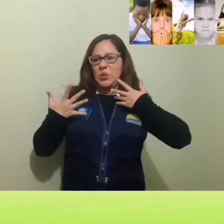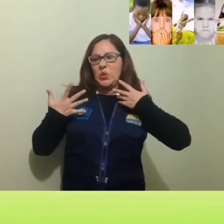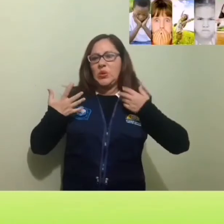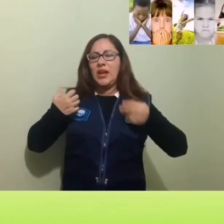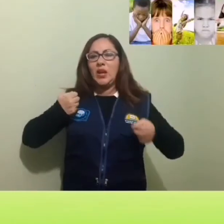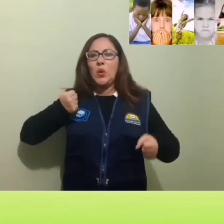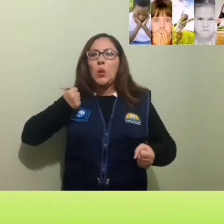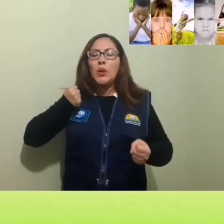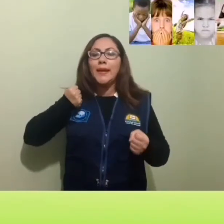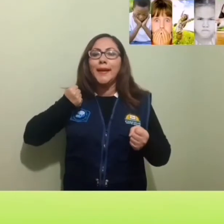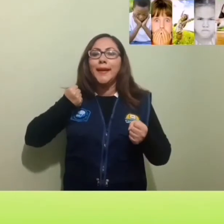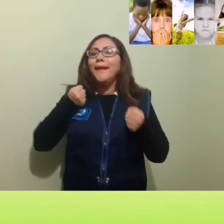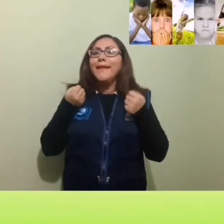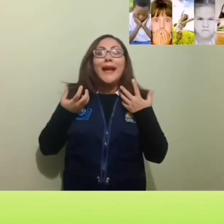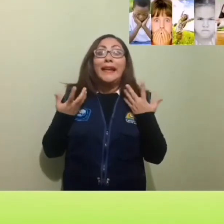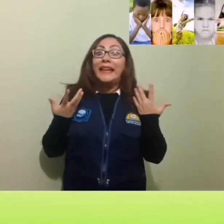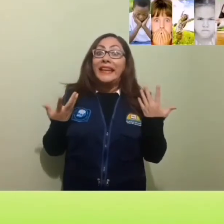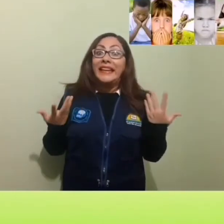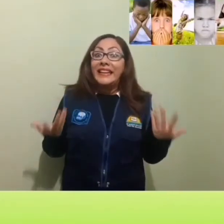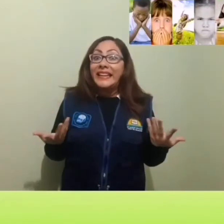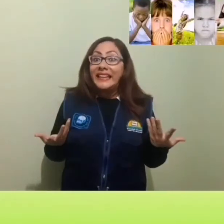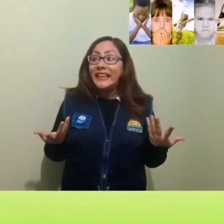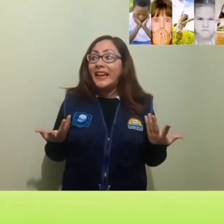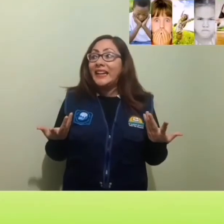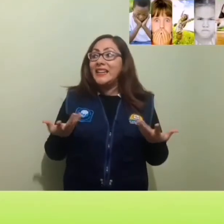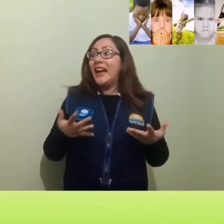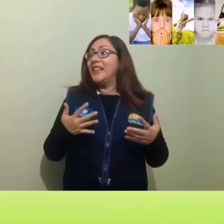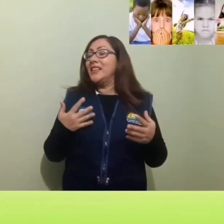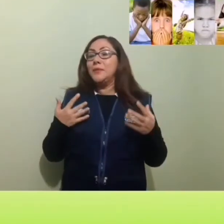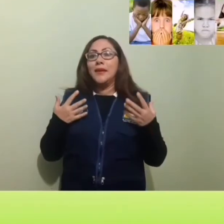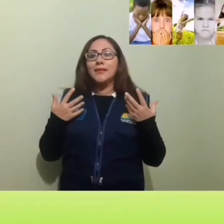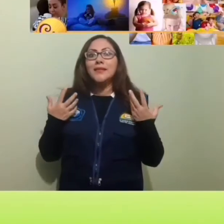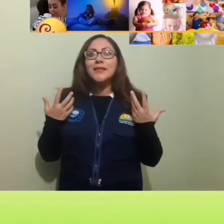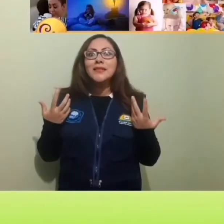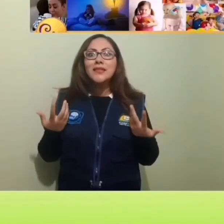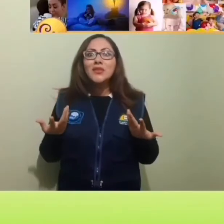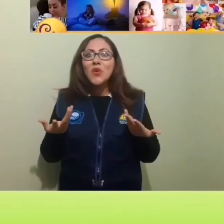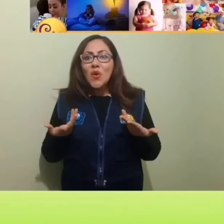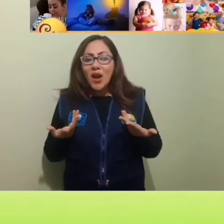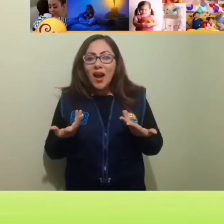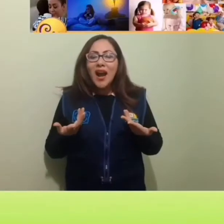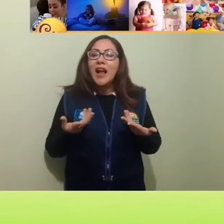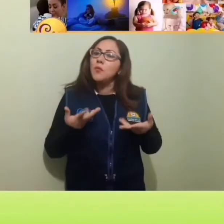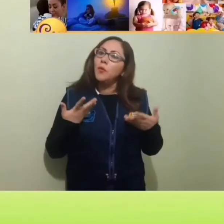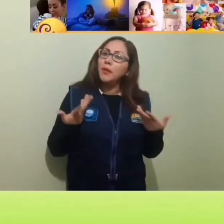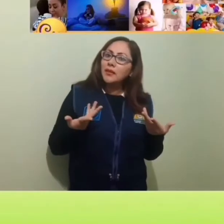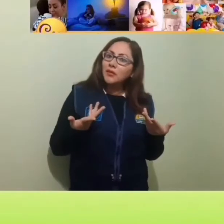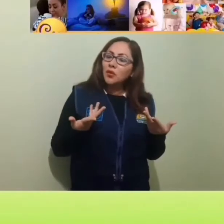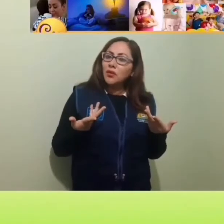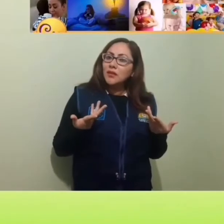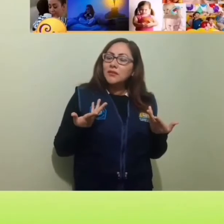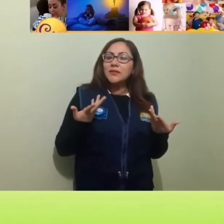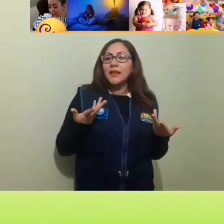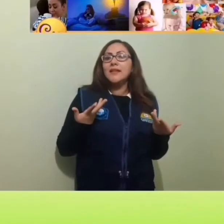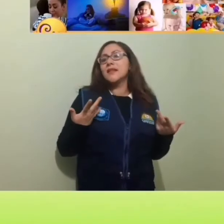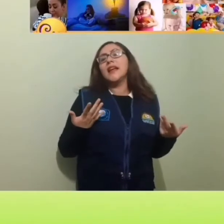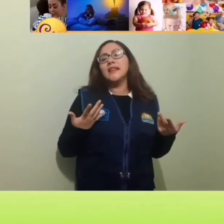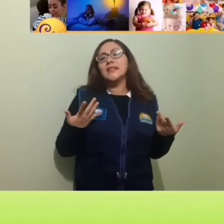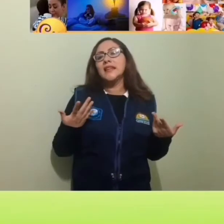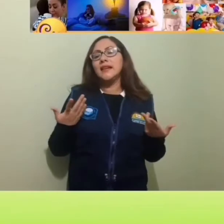La cólera La alegría La diversión Al momento De realizar la